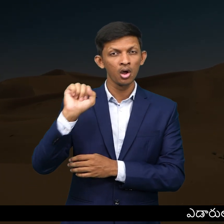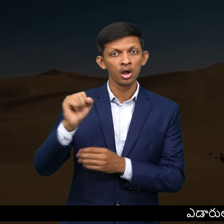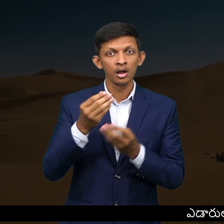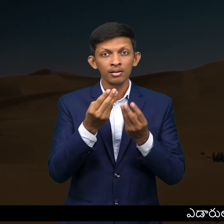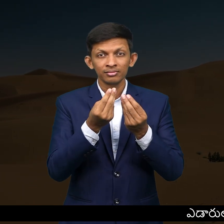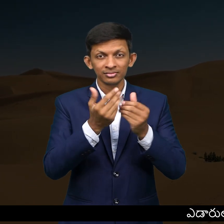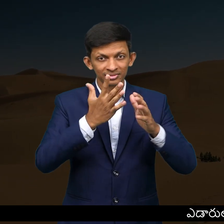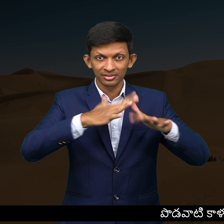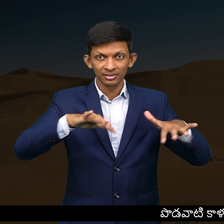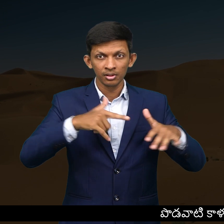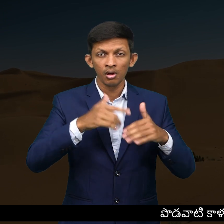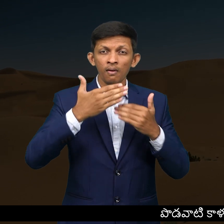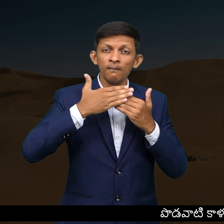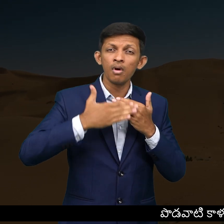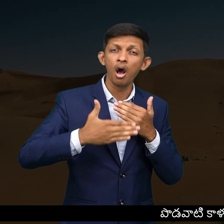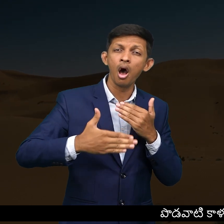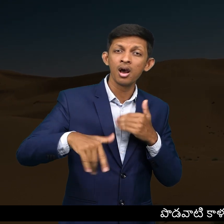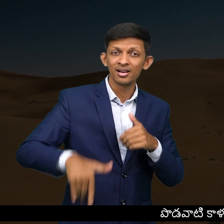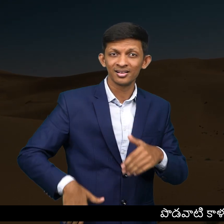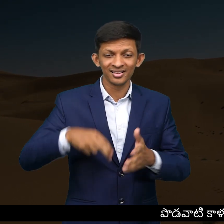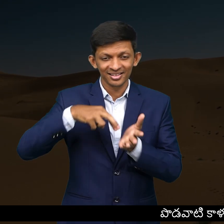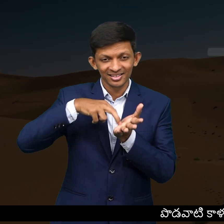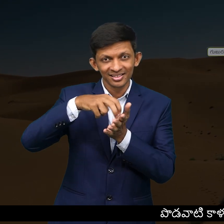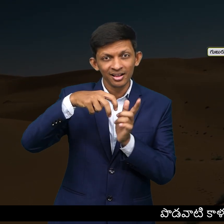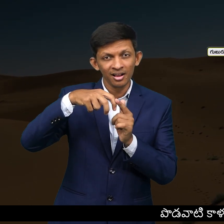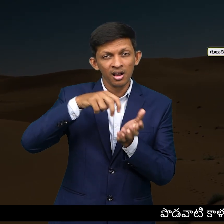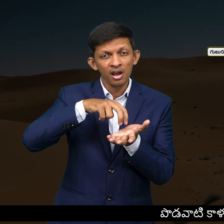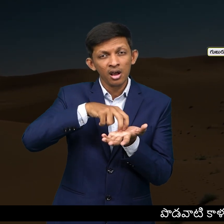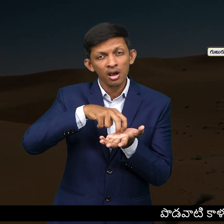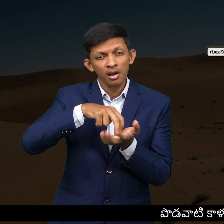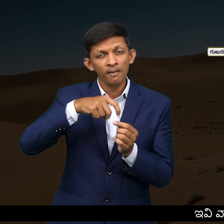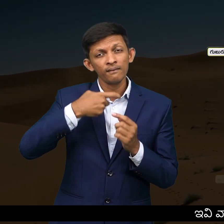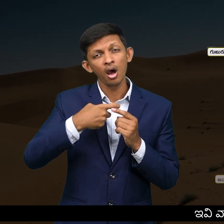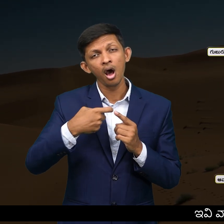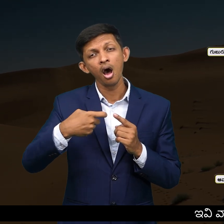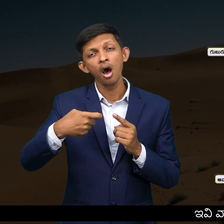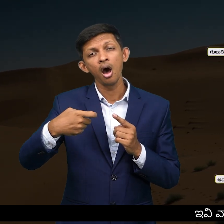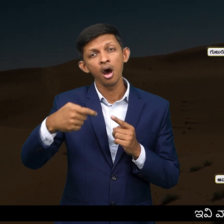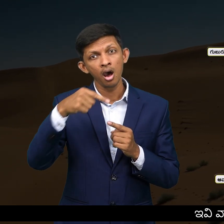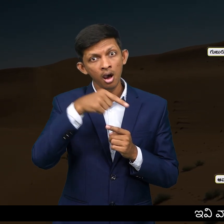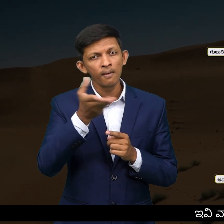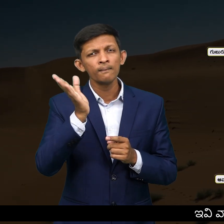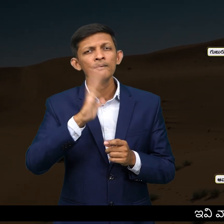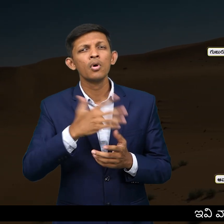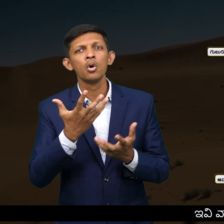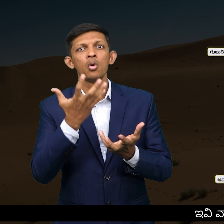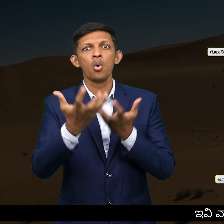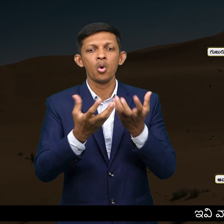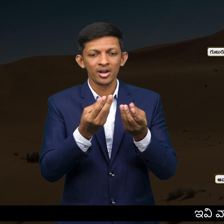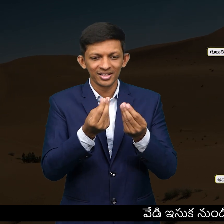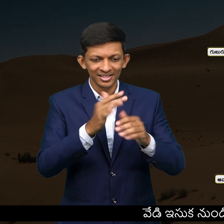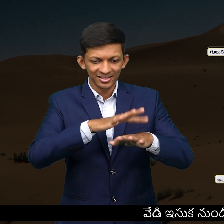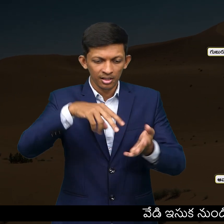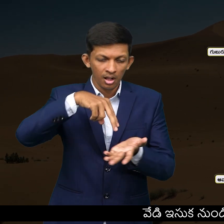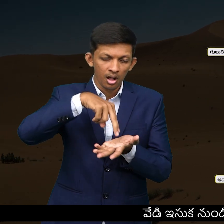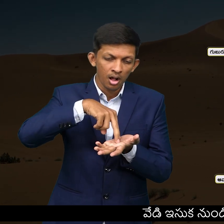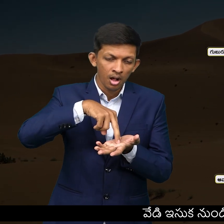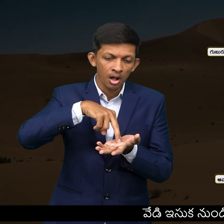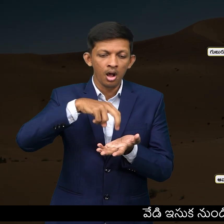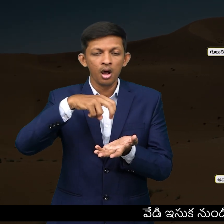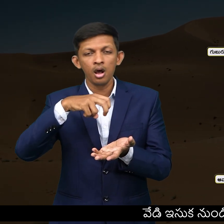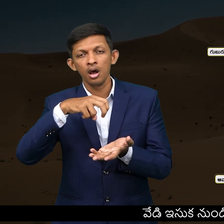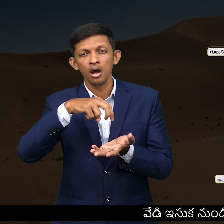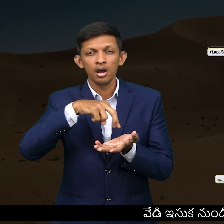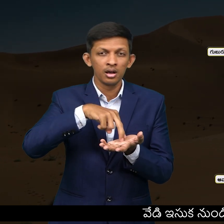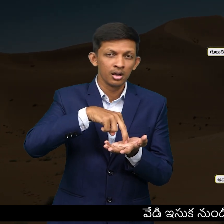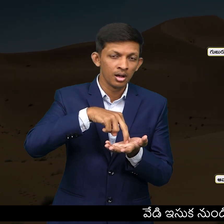ఎడారులలోని ఒంటెలు పొడవాటి కాళ్లను కలిగి ఉంటాయి. ఇవి వాటి శరీరాలను వేడి ఇసుక